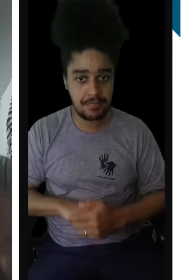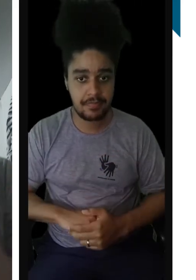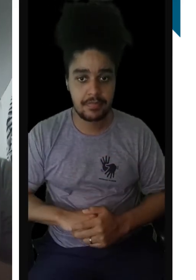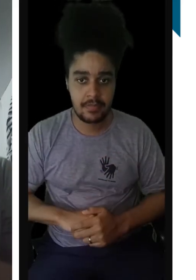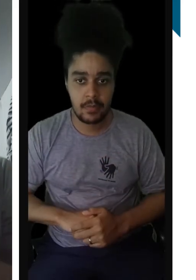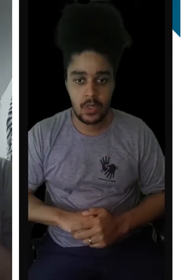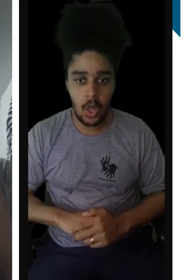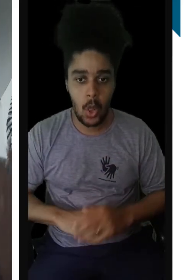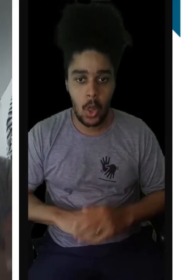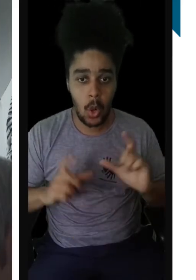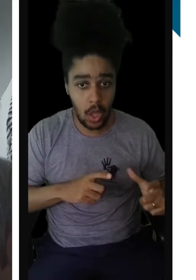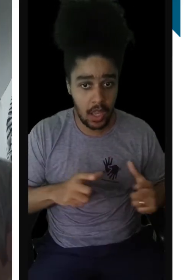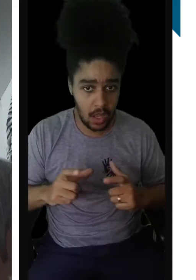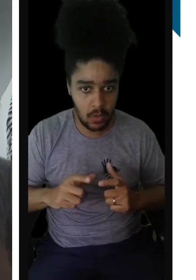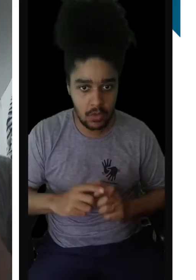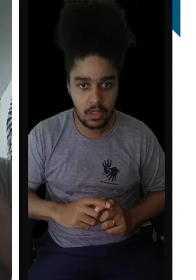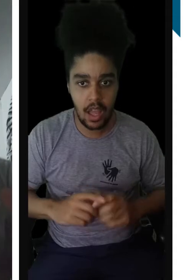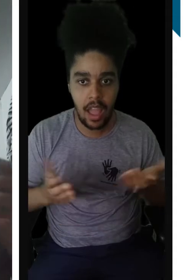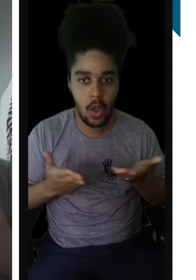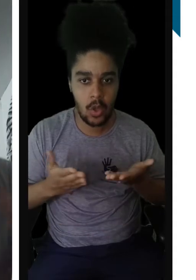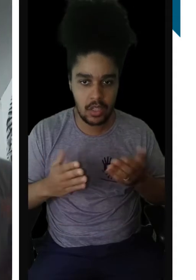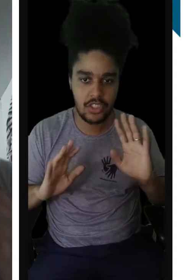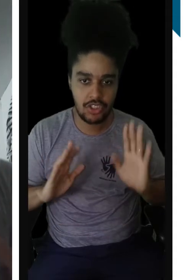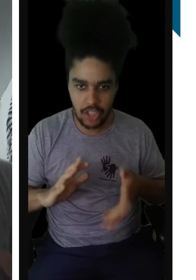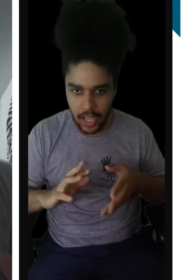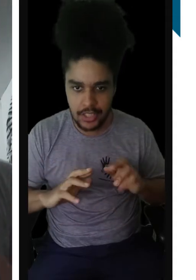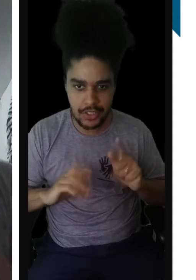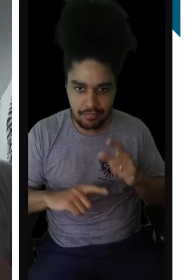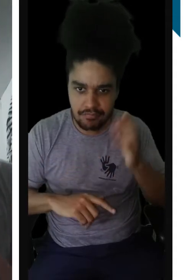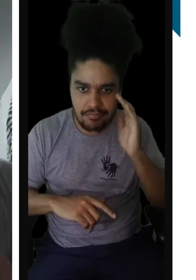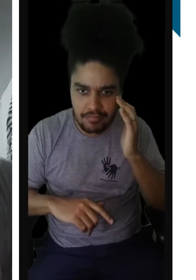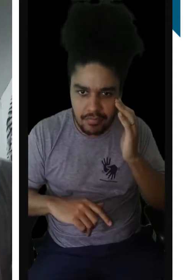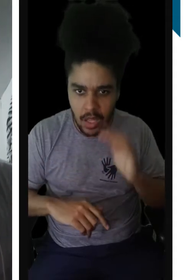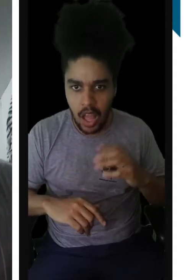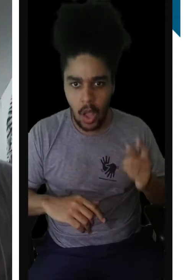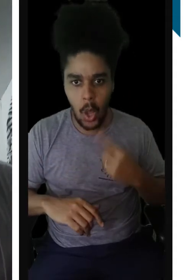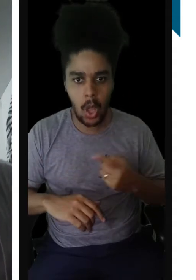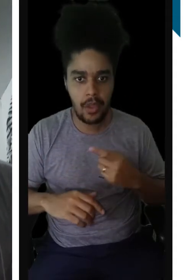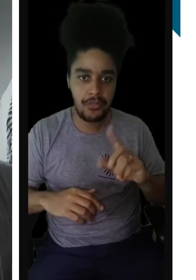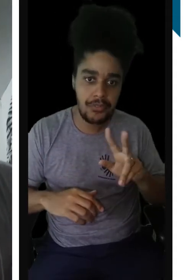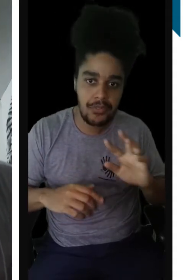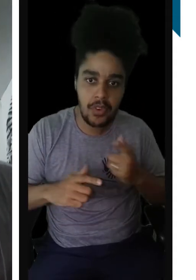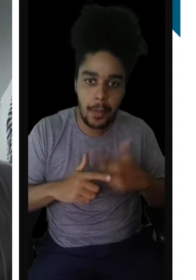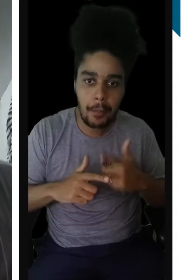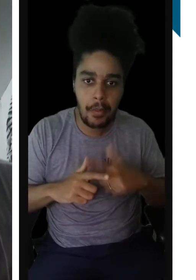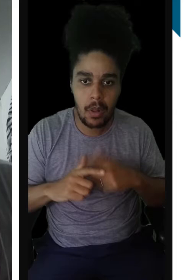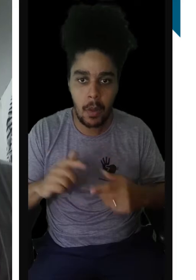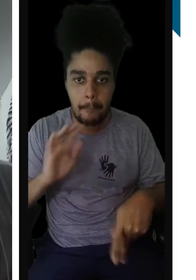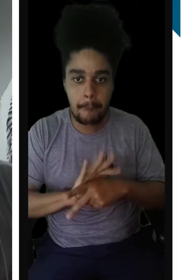urbana, né? Uma escala local. Agora que nós fizemos essa diferenciação, vamos aos